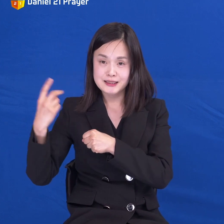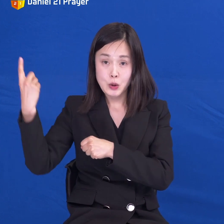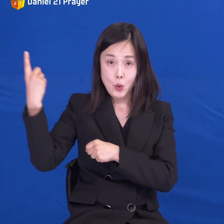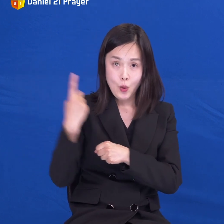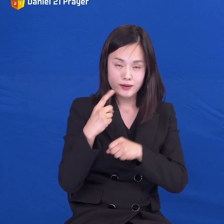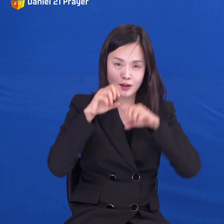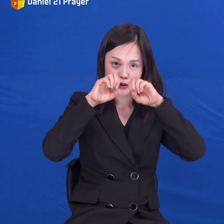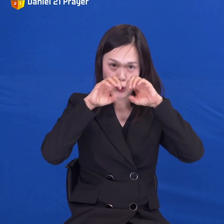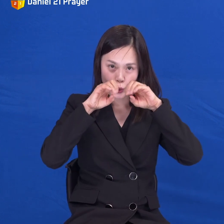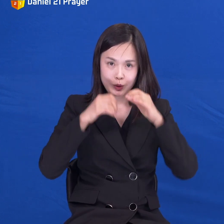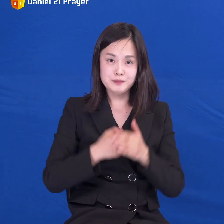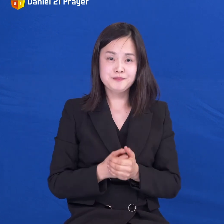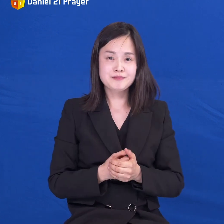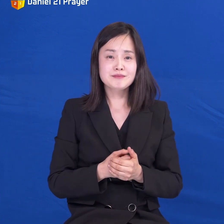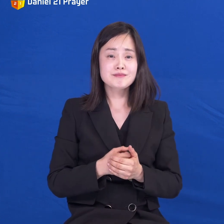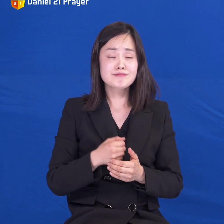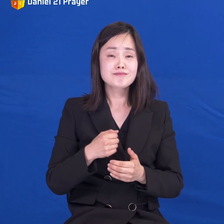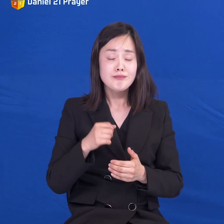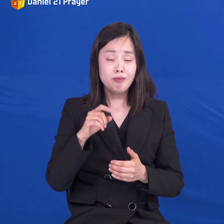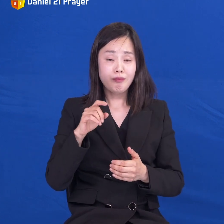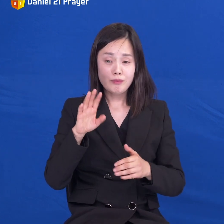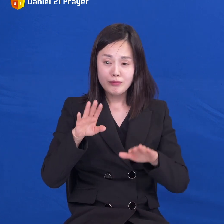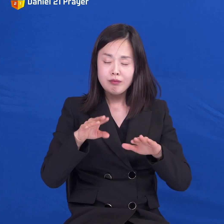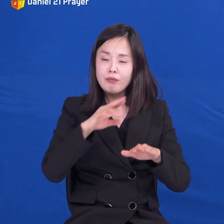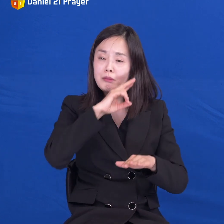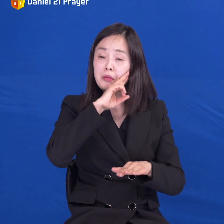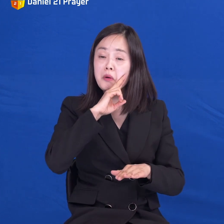안아버립니다. 신기한 기질이에요.